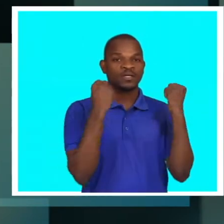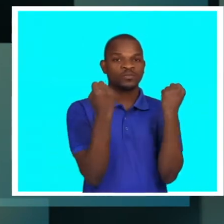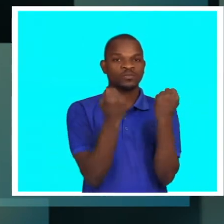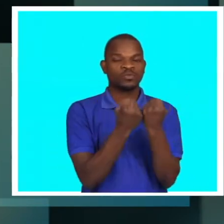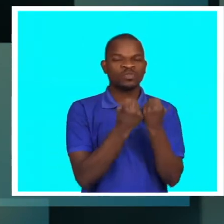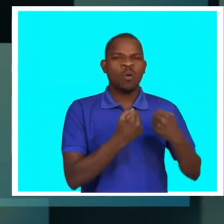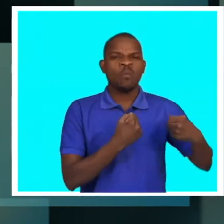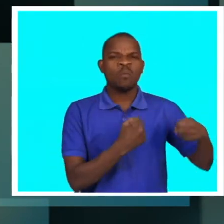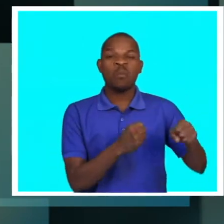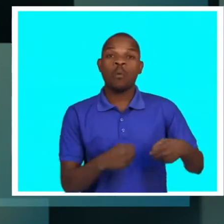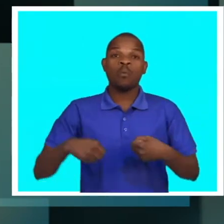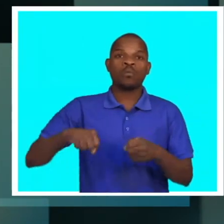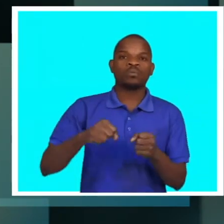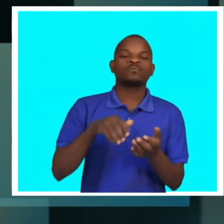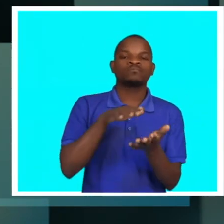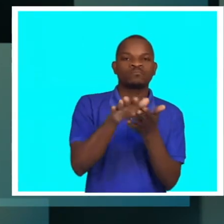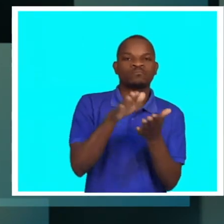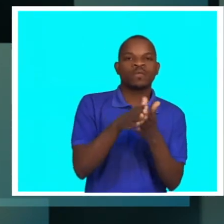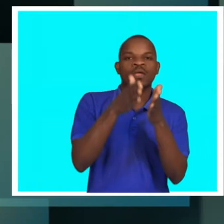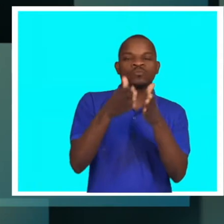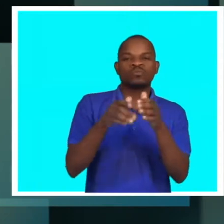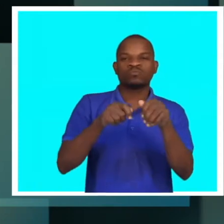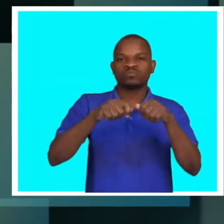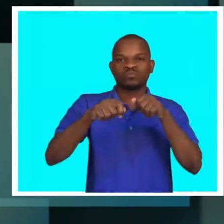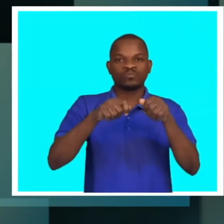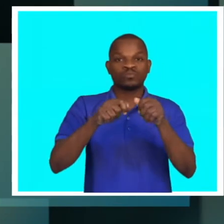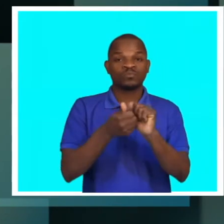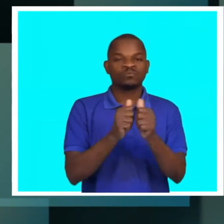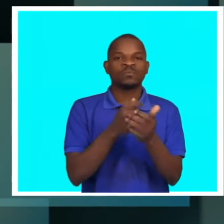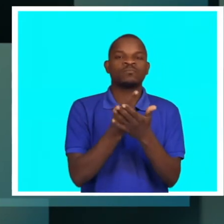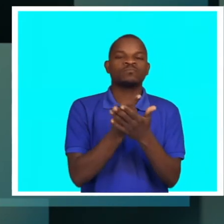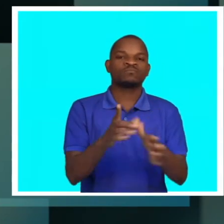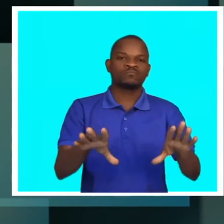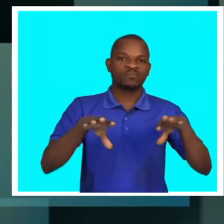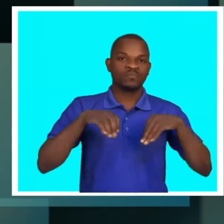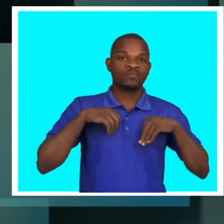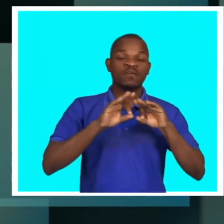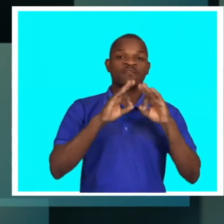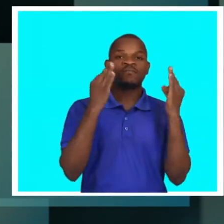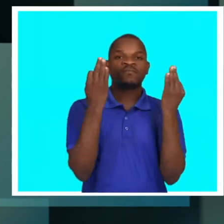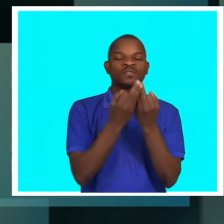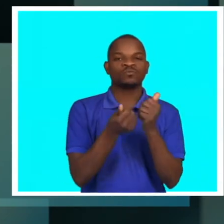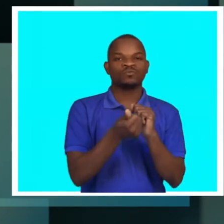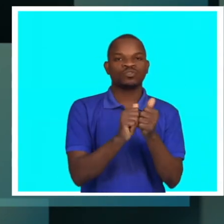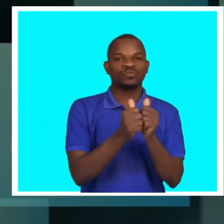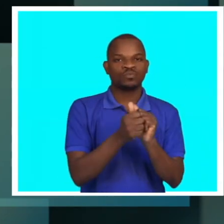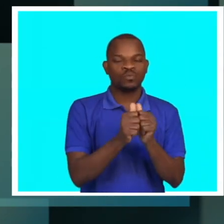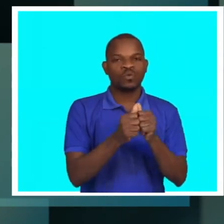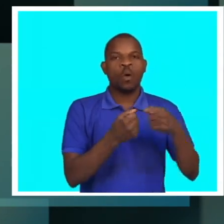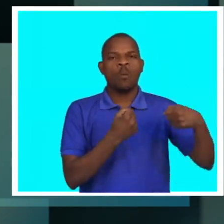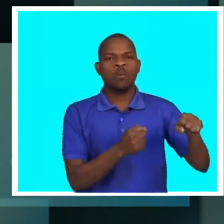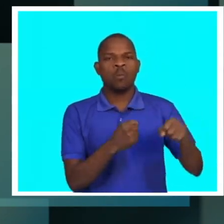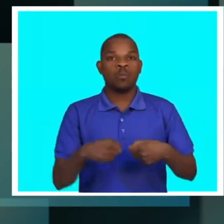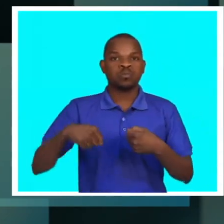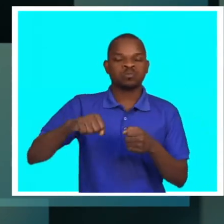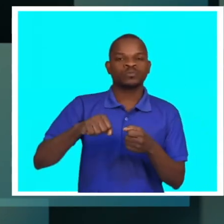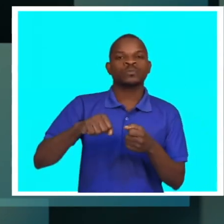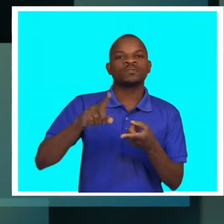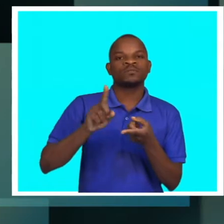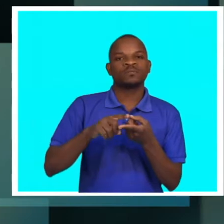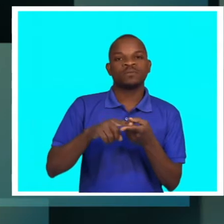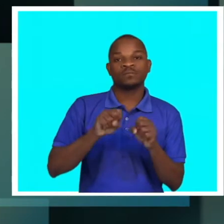gestores do desporto moçambicano a autorizar a criação de uma federação do desporto motorizado. Esta agremiação